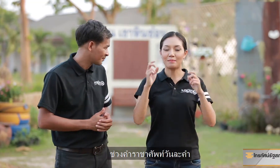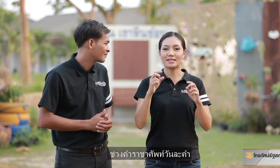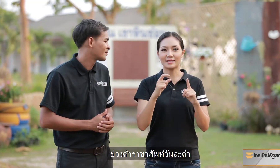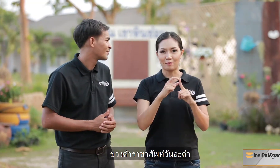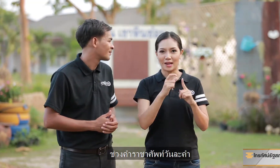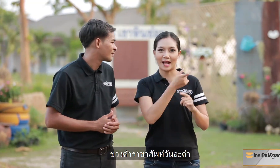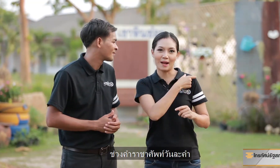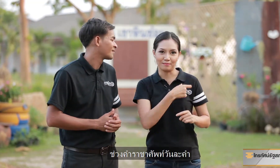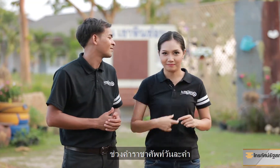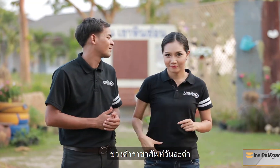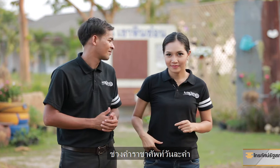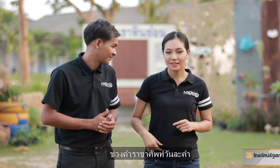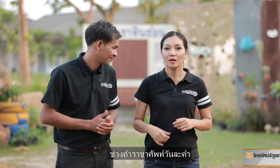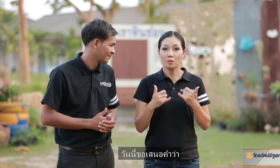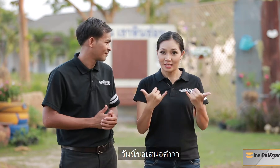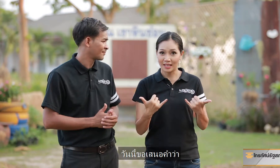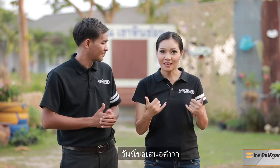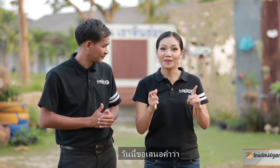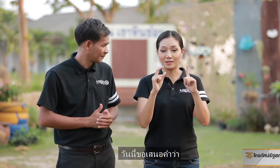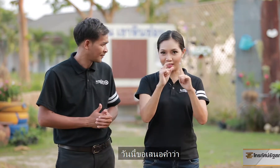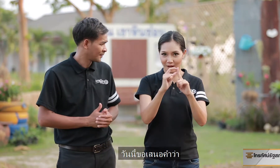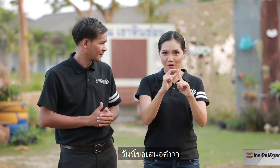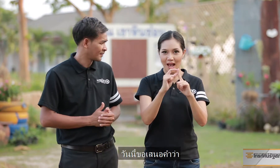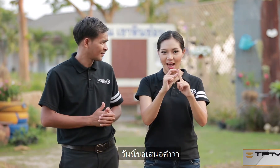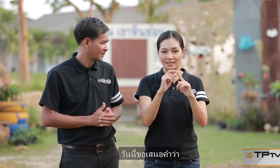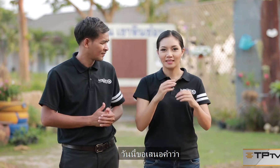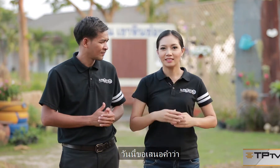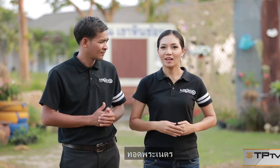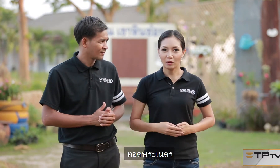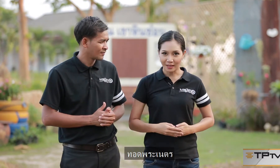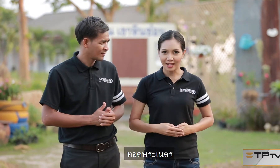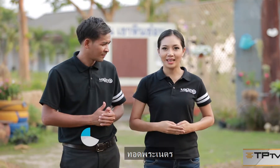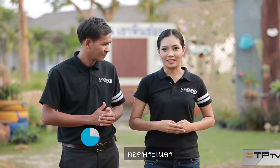คำราชาศัพท์วรรณคำวันนี้ขอเสนอคำว่าทอดพระเนตร